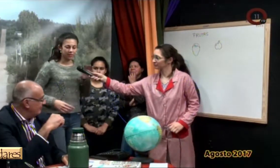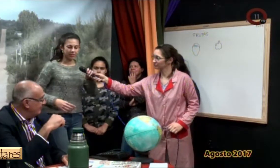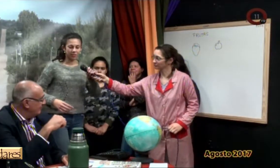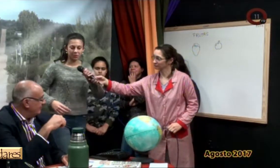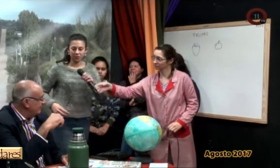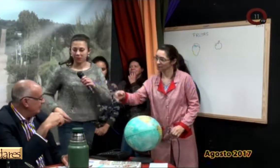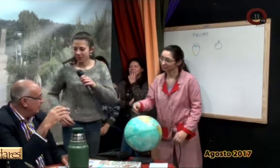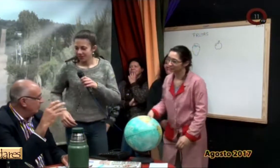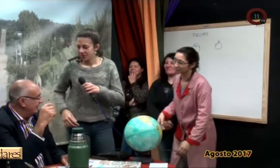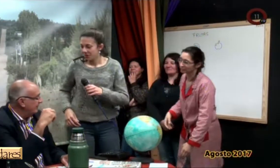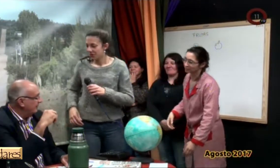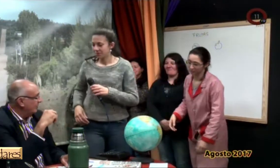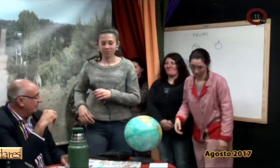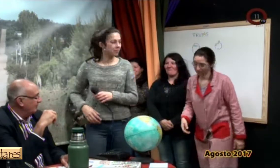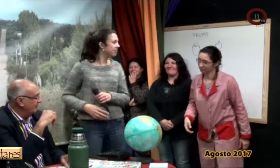Dame volumen Al ombligo